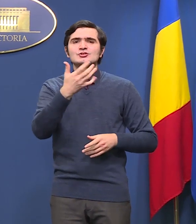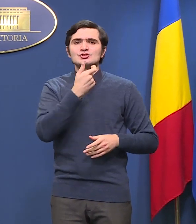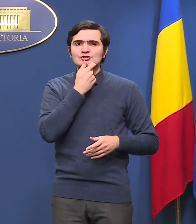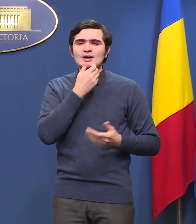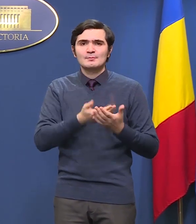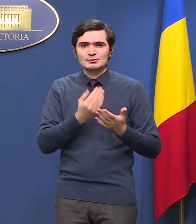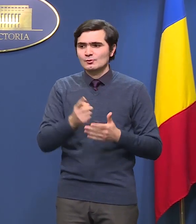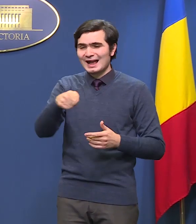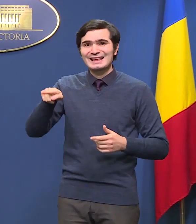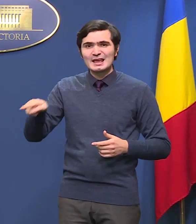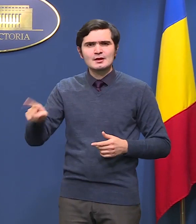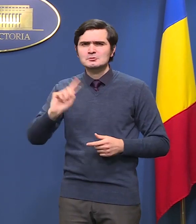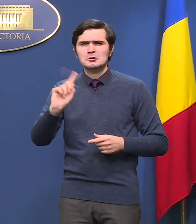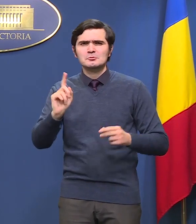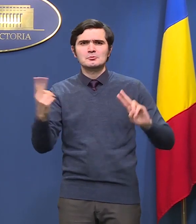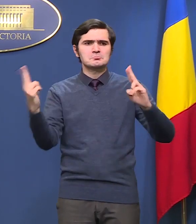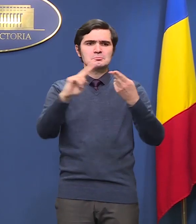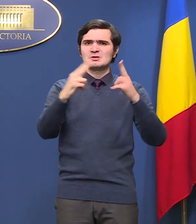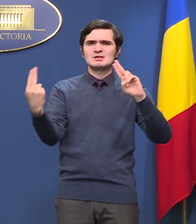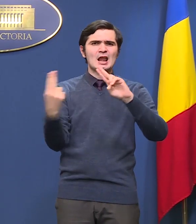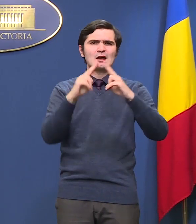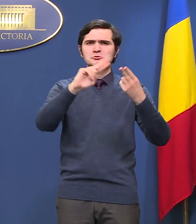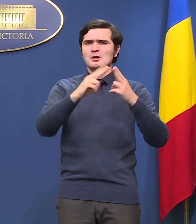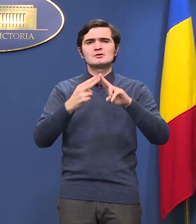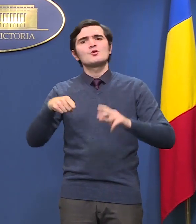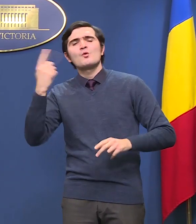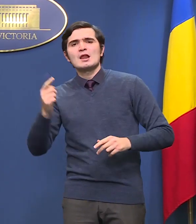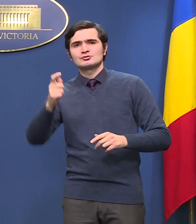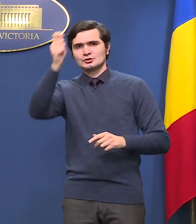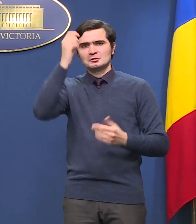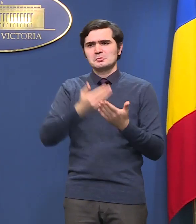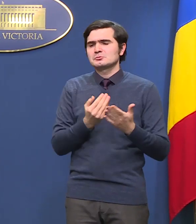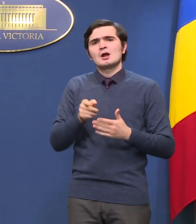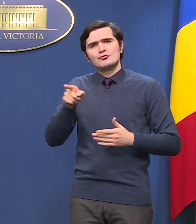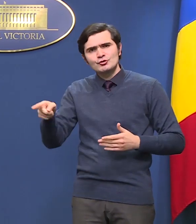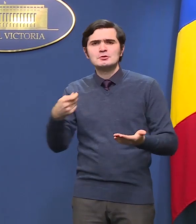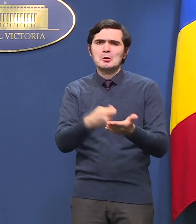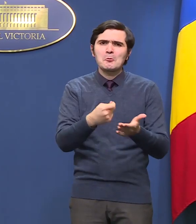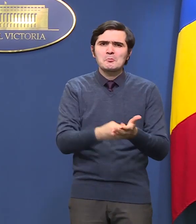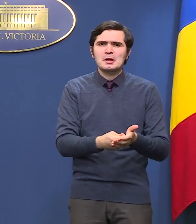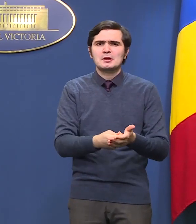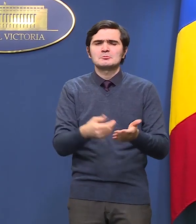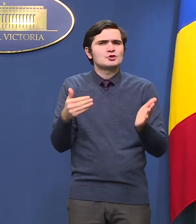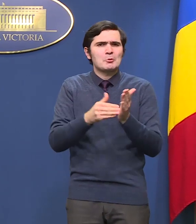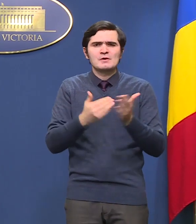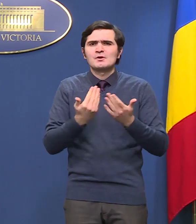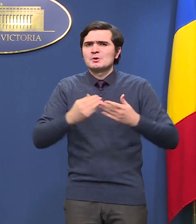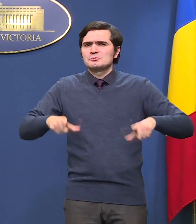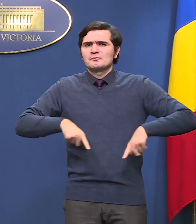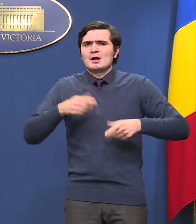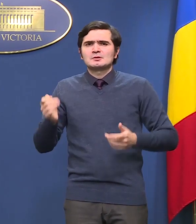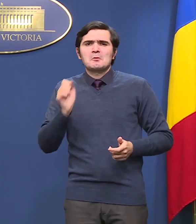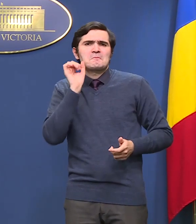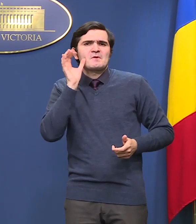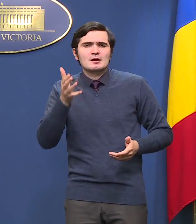interacționeze cu alți cetățeni pentru a-și cumpăra ceea ce au nevoie pentru traiul zilnic. De asemenea, se pot deplasa ca